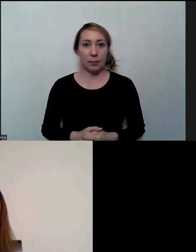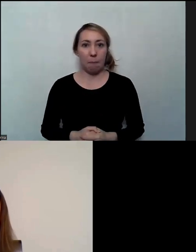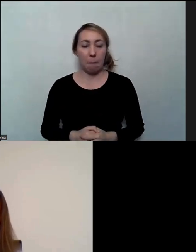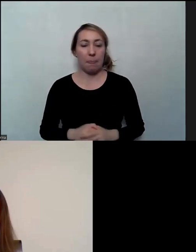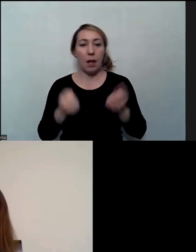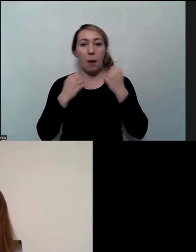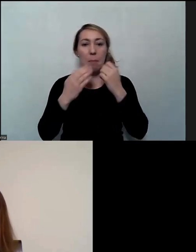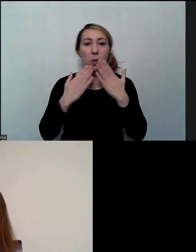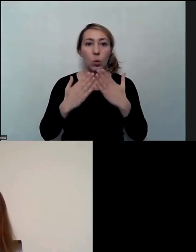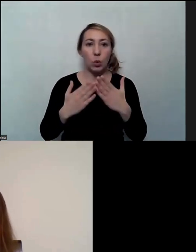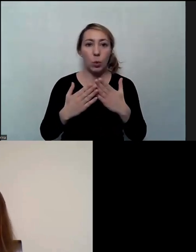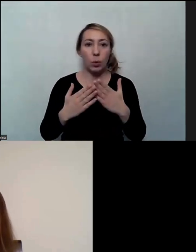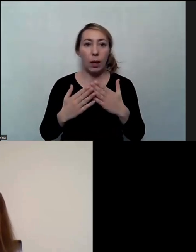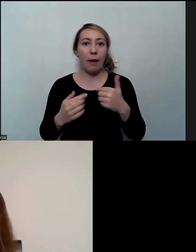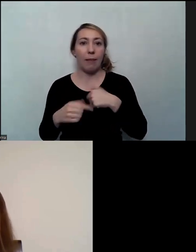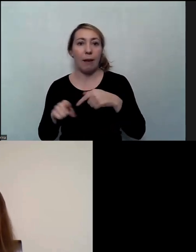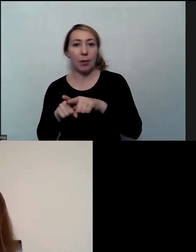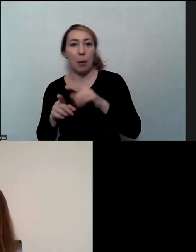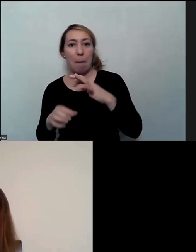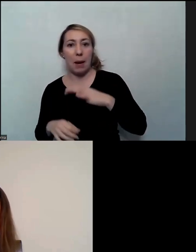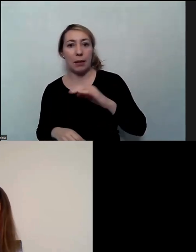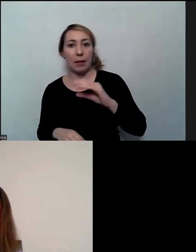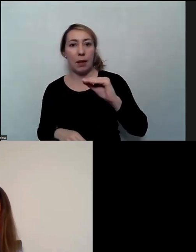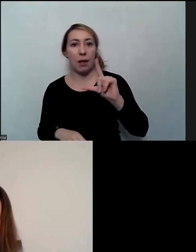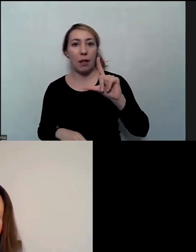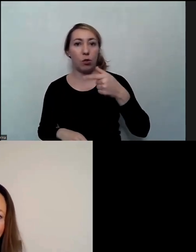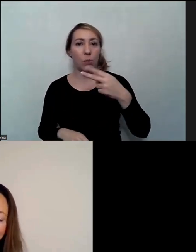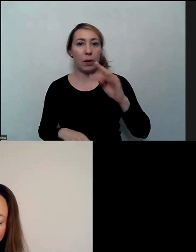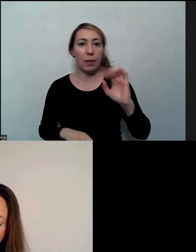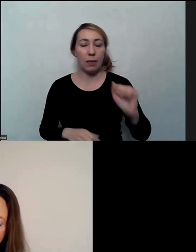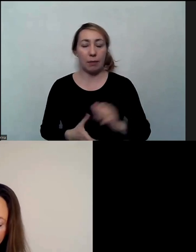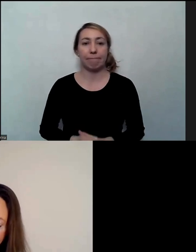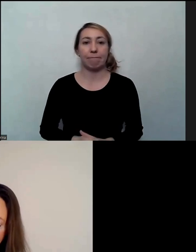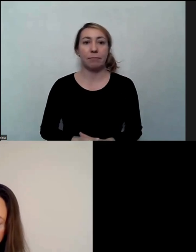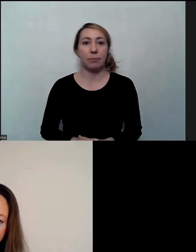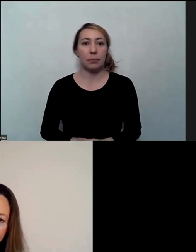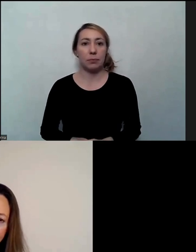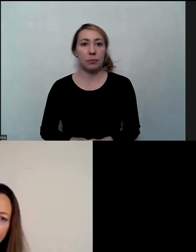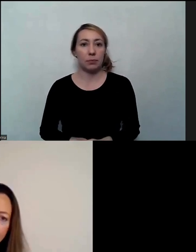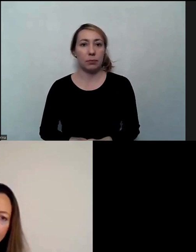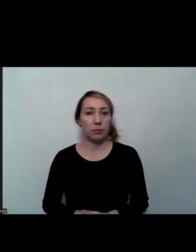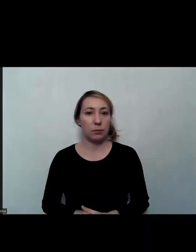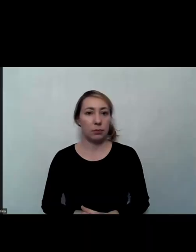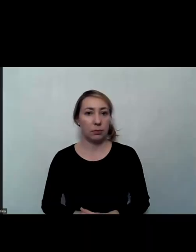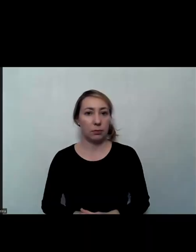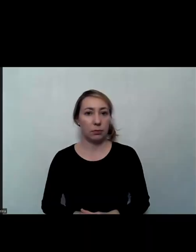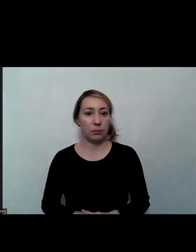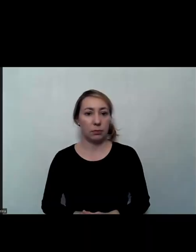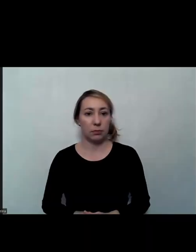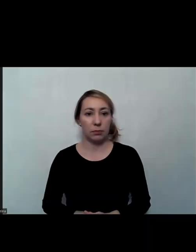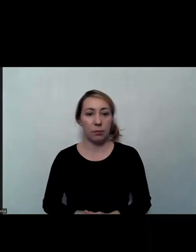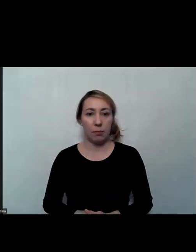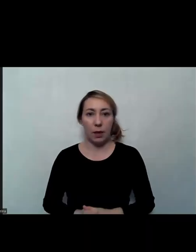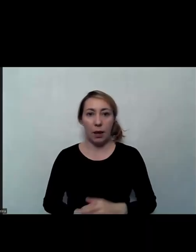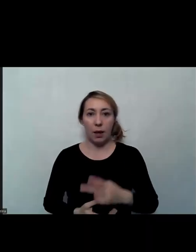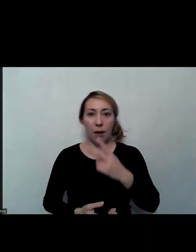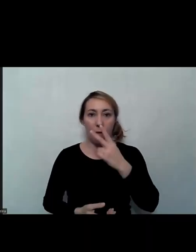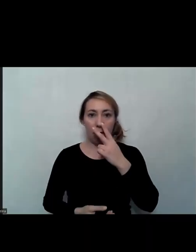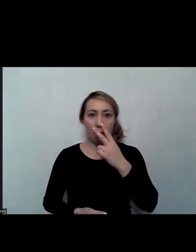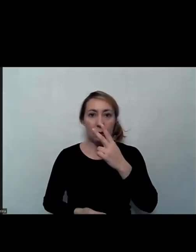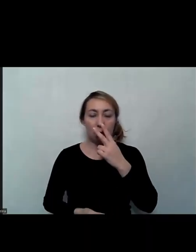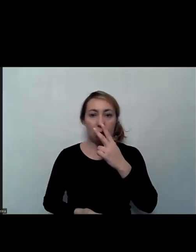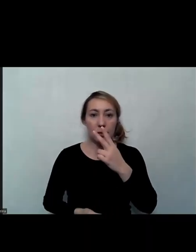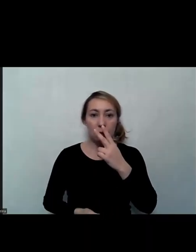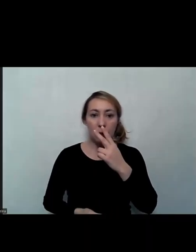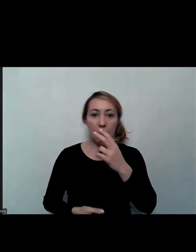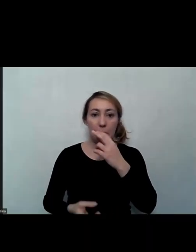Bardzo dziękuję. Ja oraz pani Elżbieta, jak widzę na czacie. Widzę, że pytania osób, które